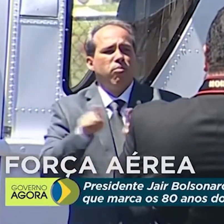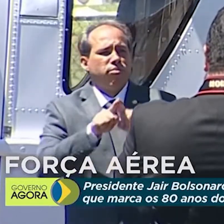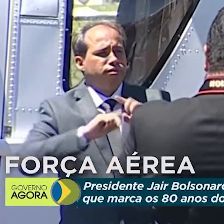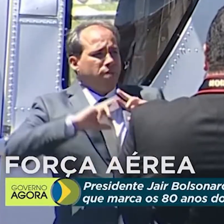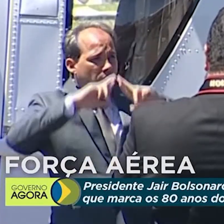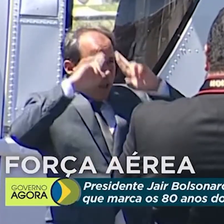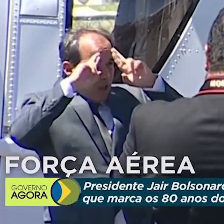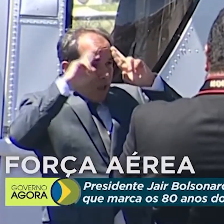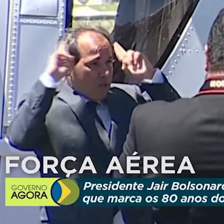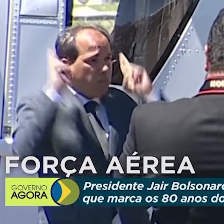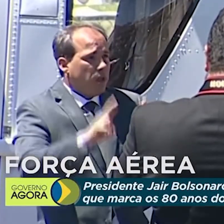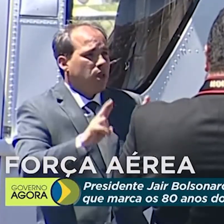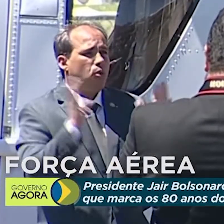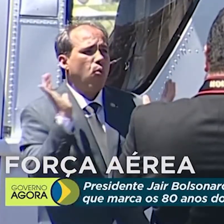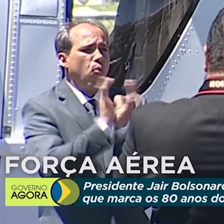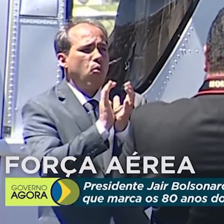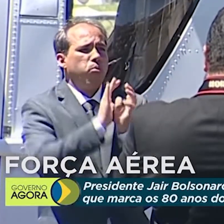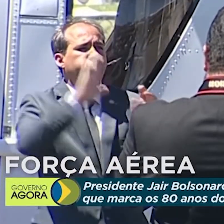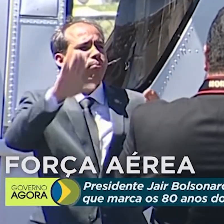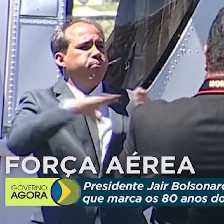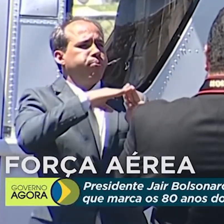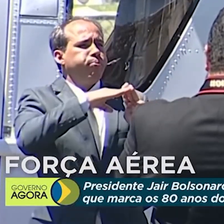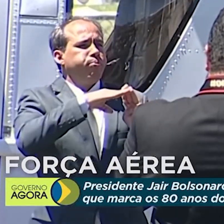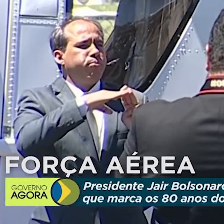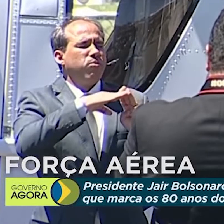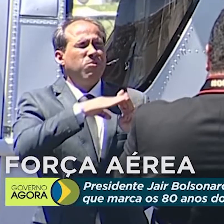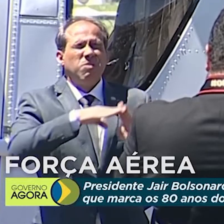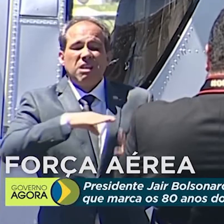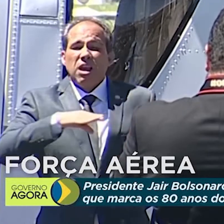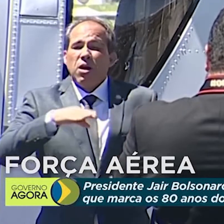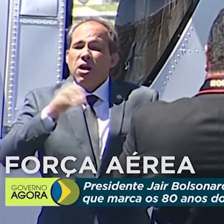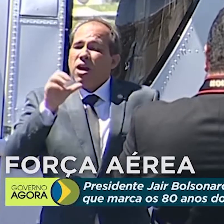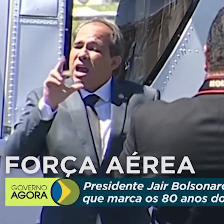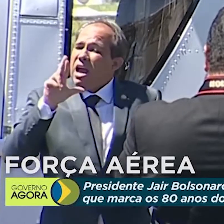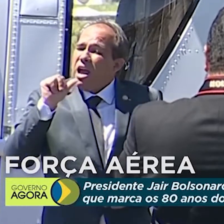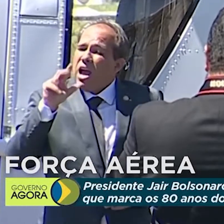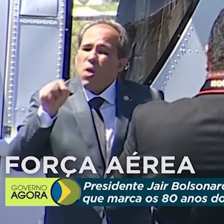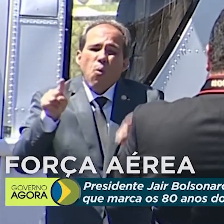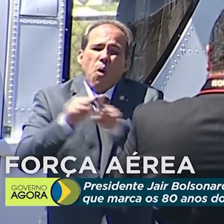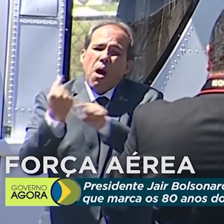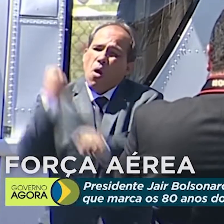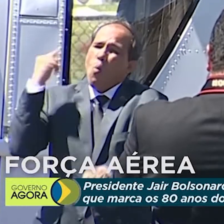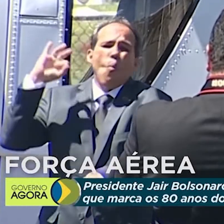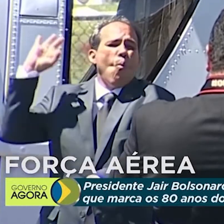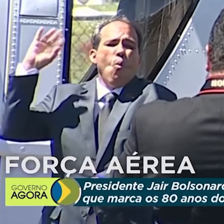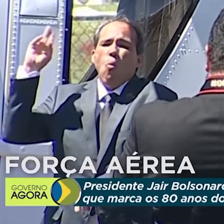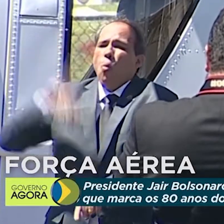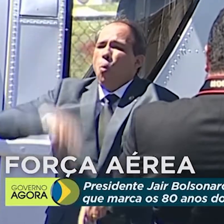respeitam os seus militares, fato raro